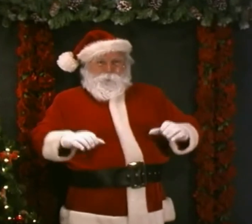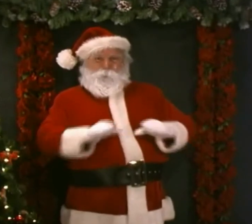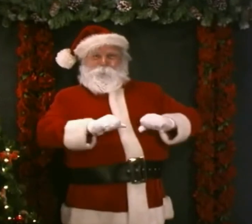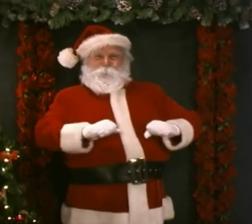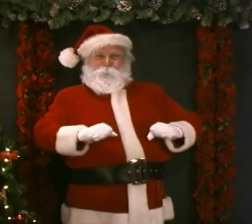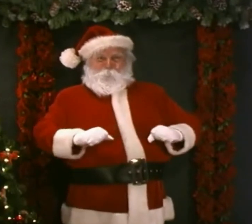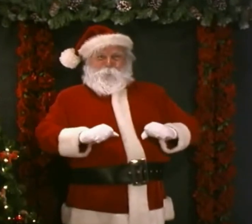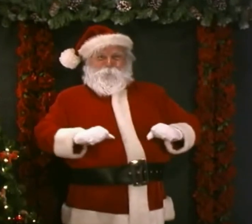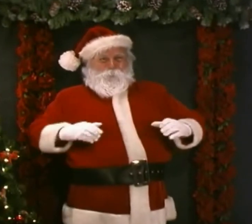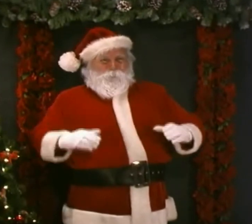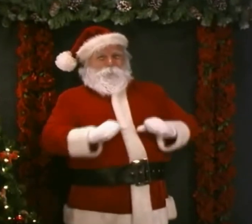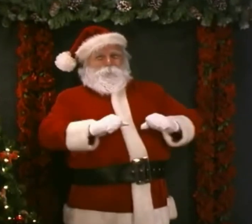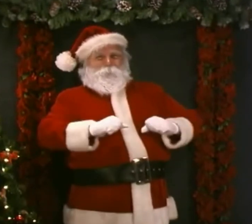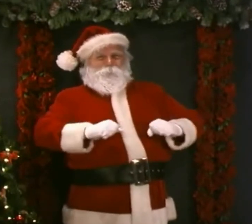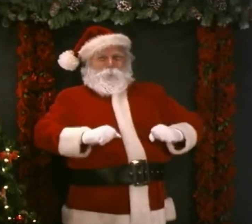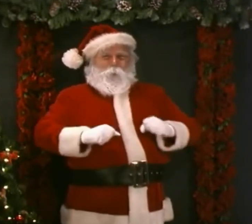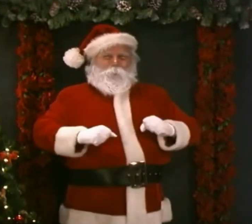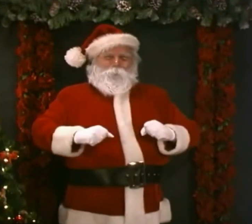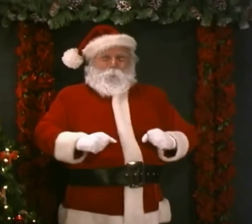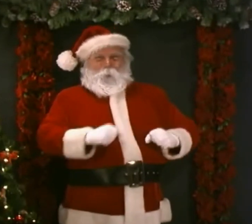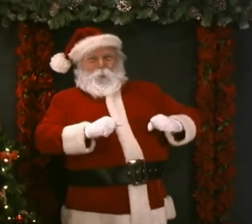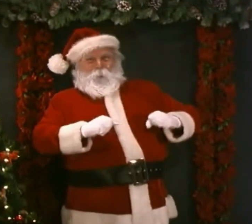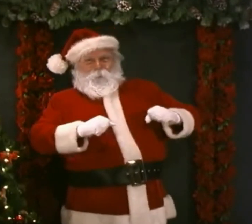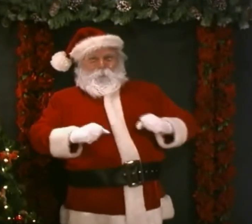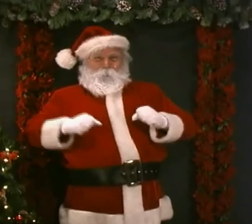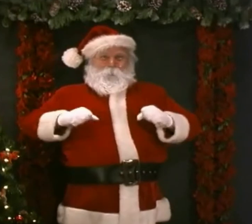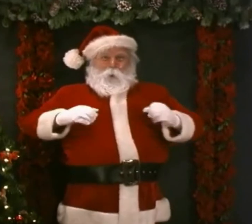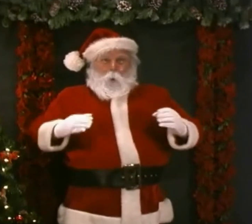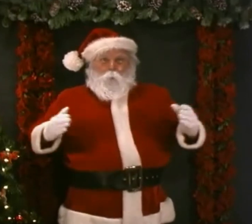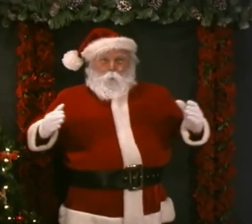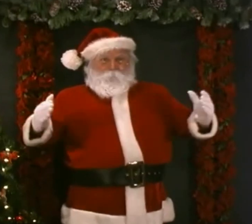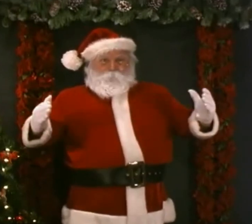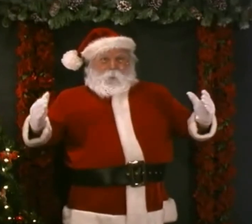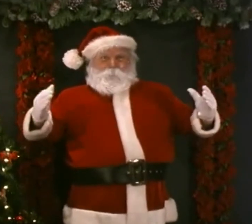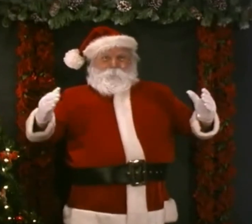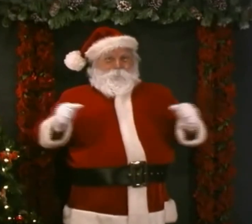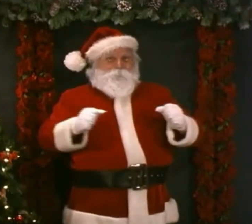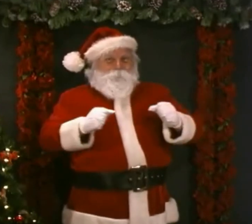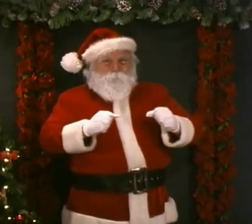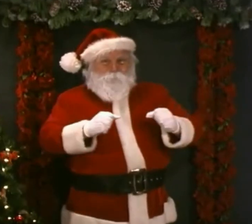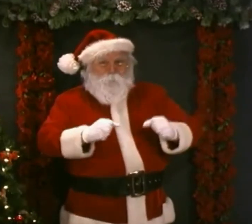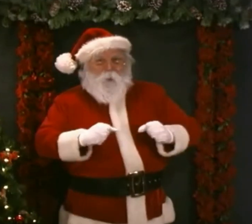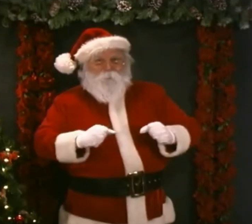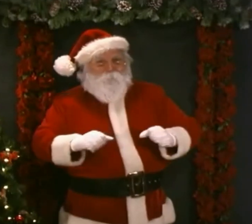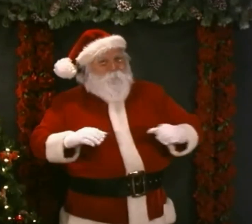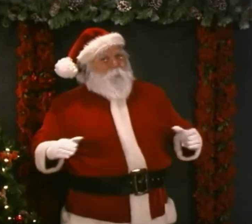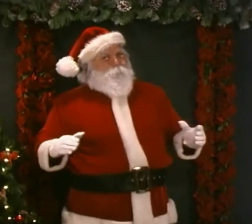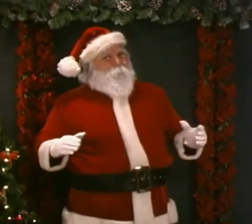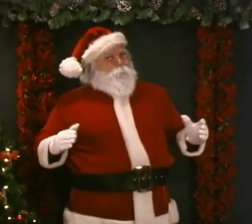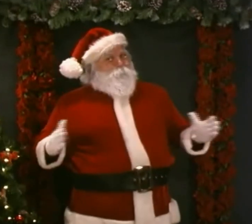Jingle Bell, vamos a forrar, a esos enanos no